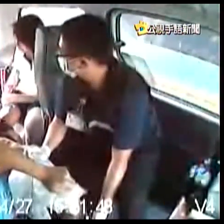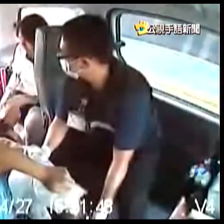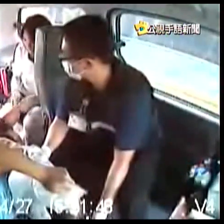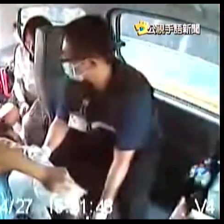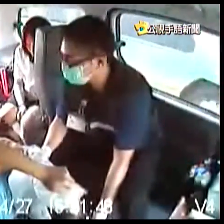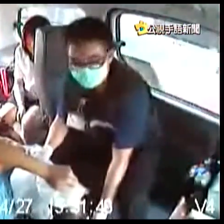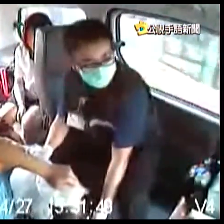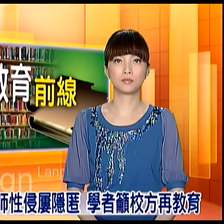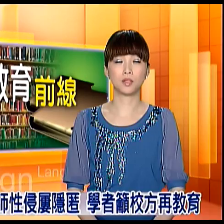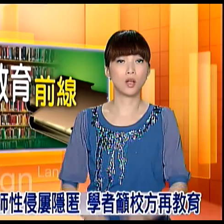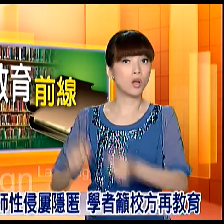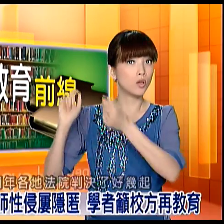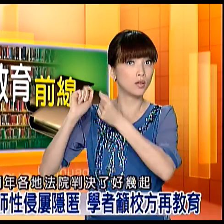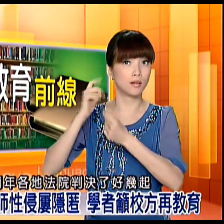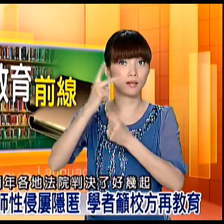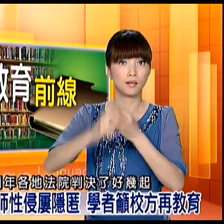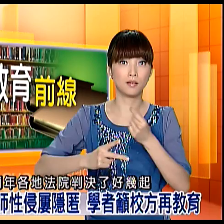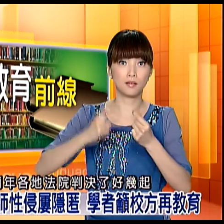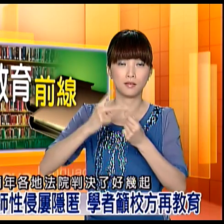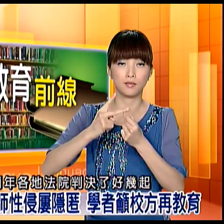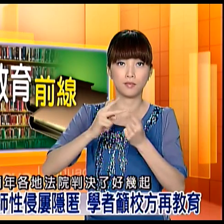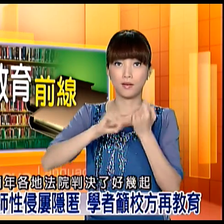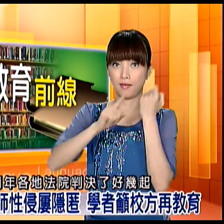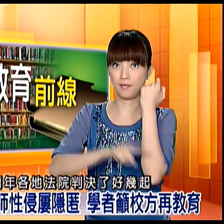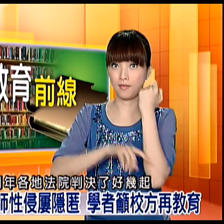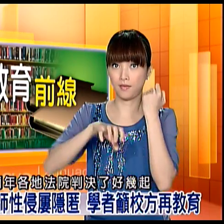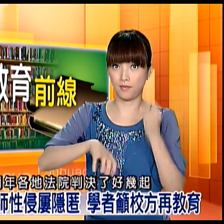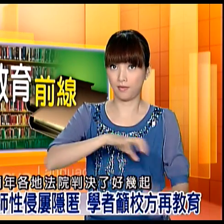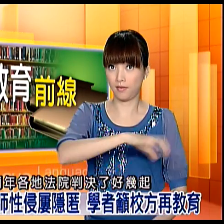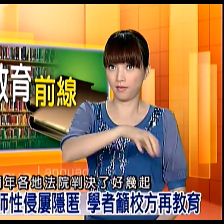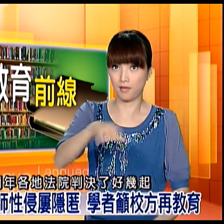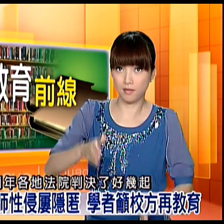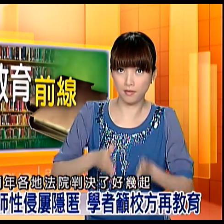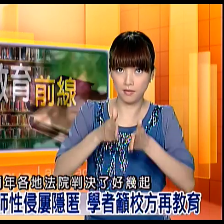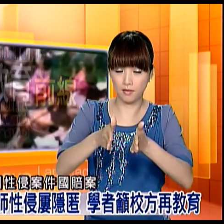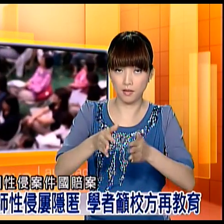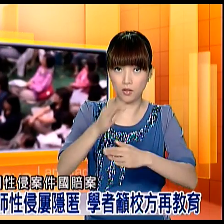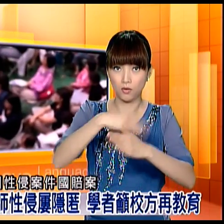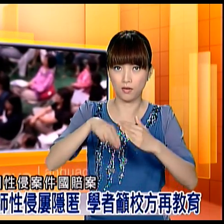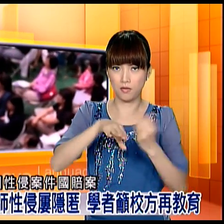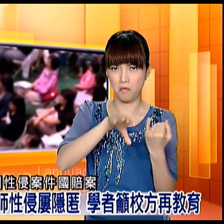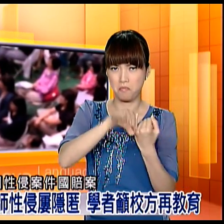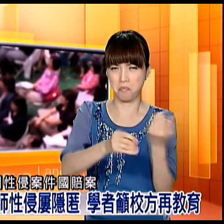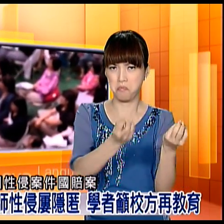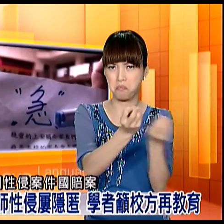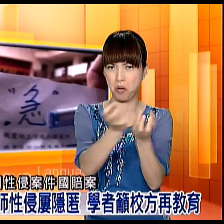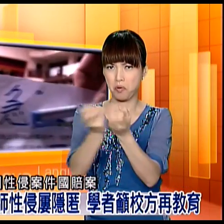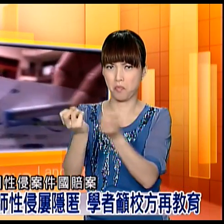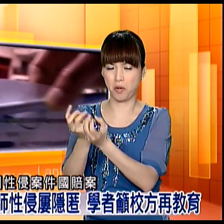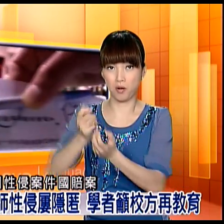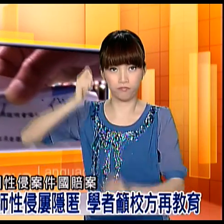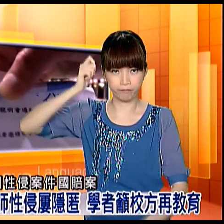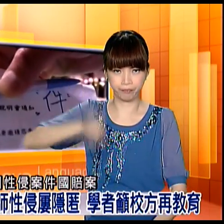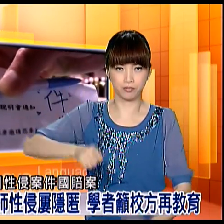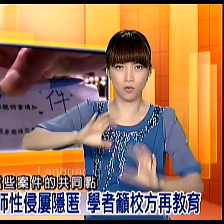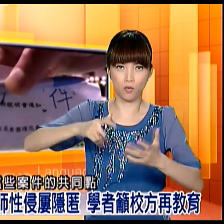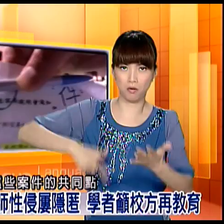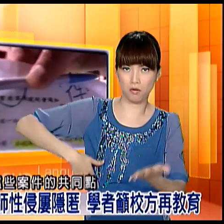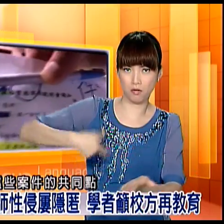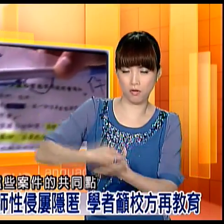道。 这两年，各地法院判决了好几起校园性侵案件、国赔案，而这些案件的